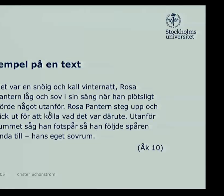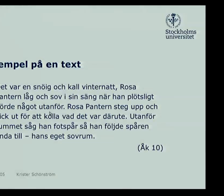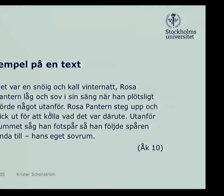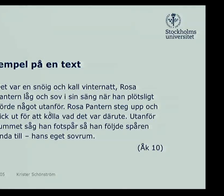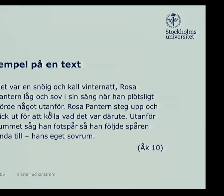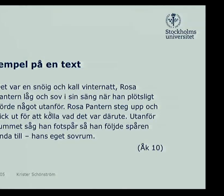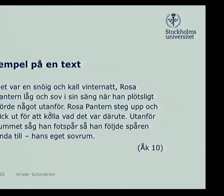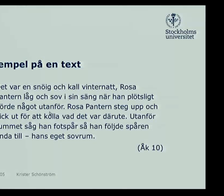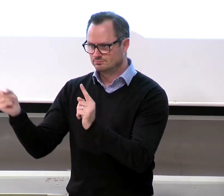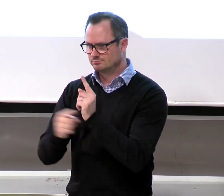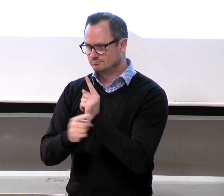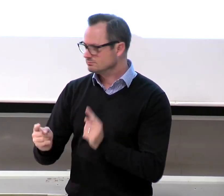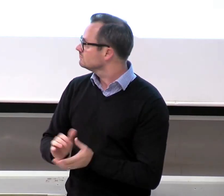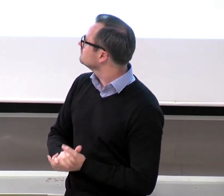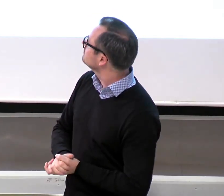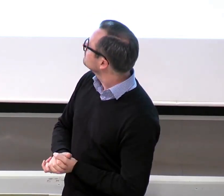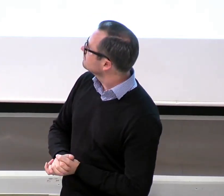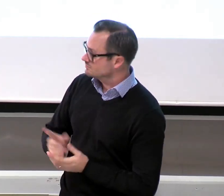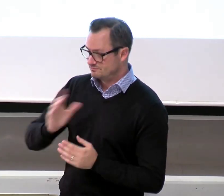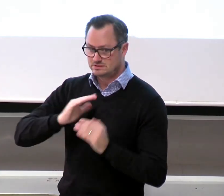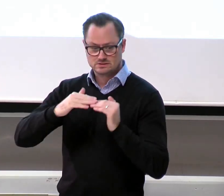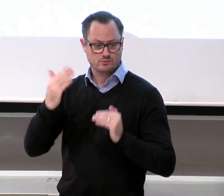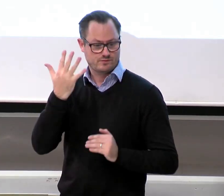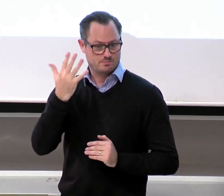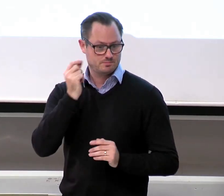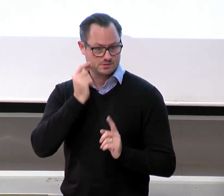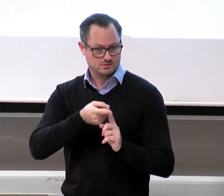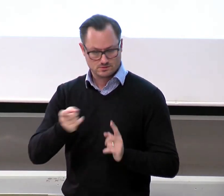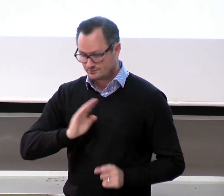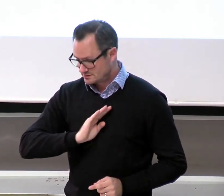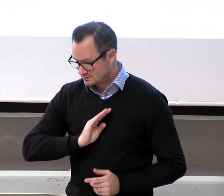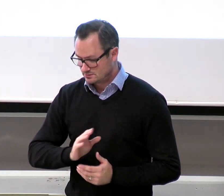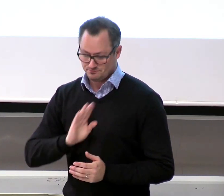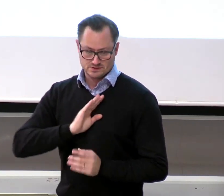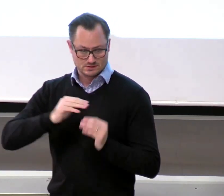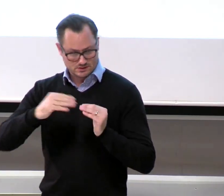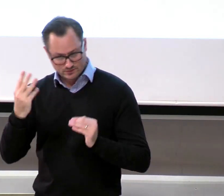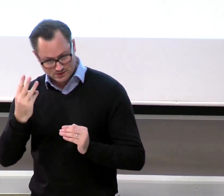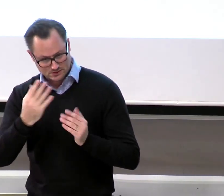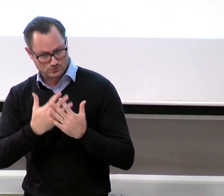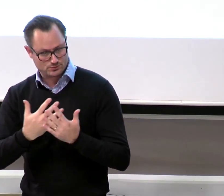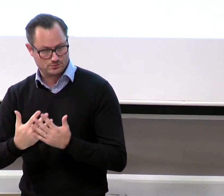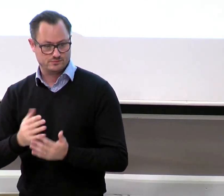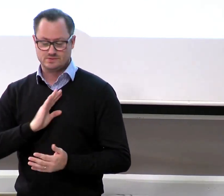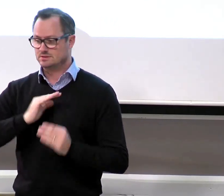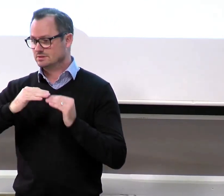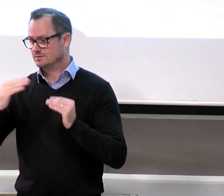Det är exempel på en bisatsstruktur. Så att här ser man då att eleven har tillgodogjort sig nivå nummer 5. Har